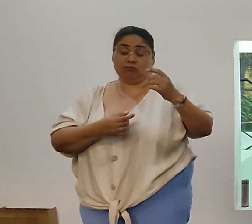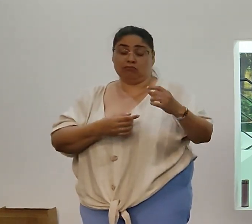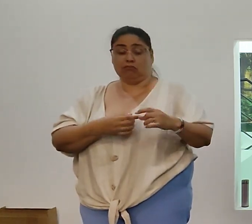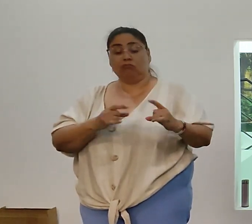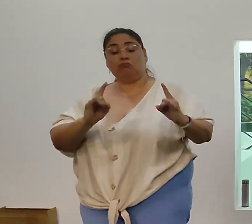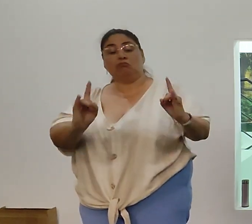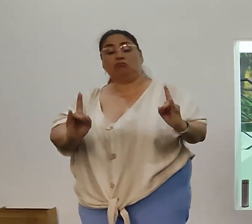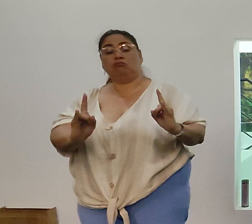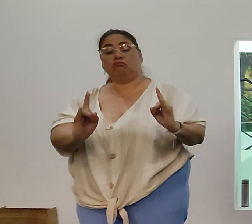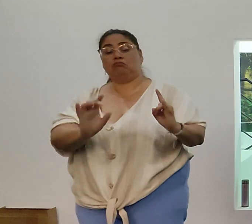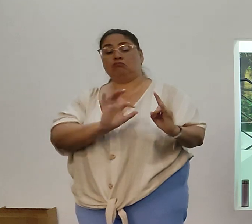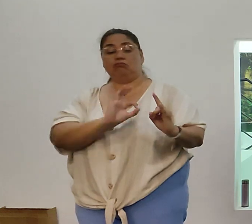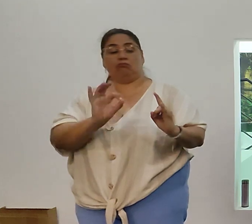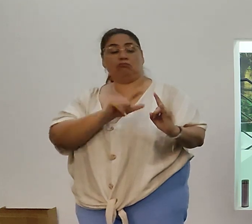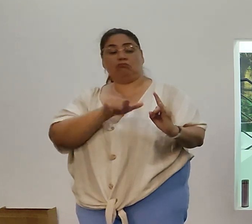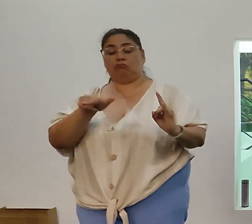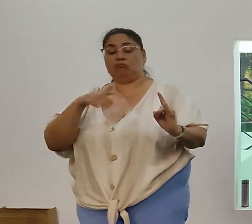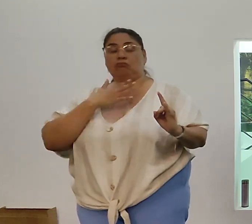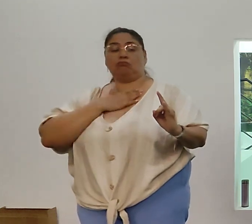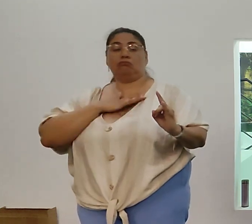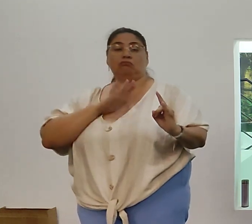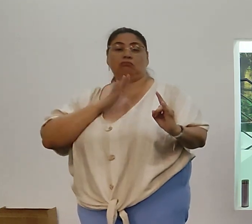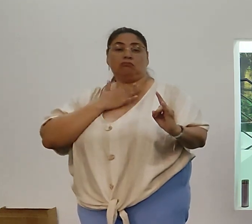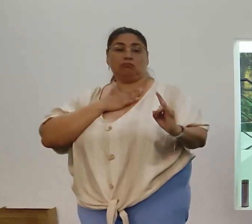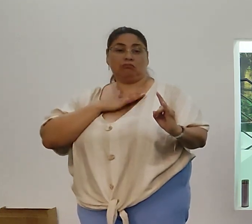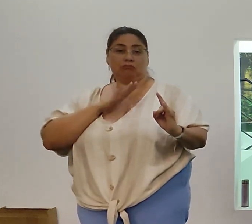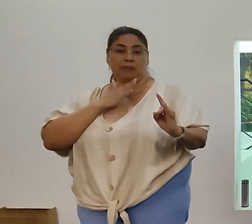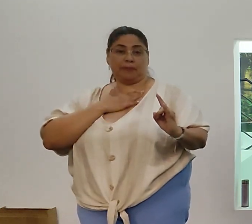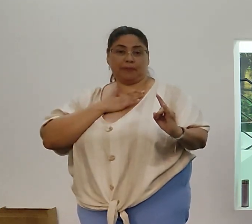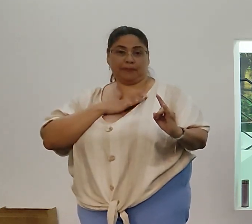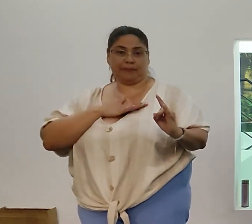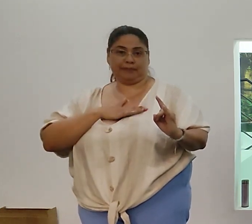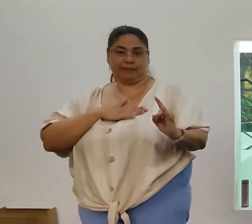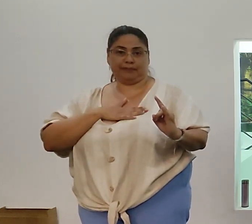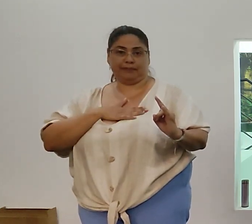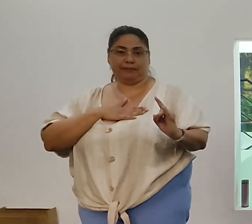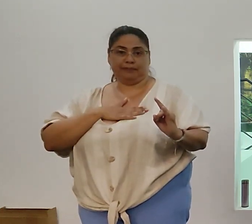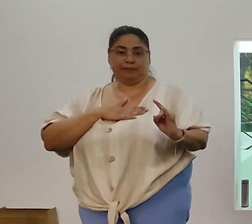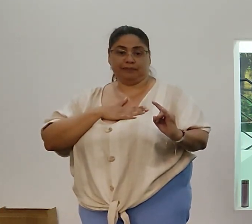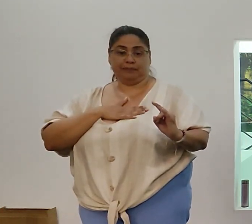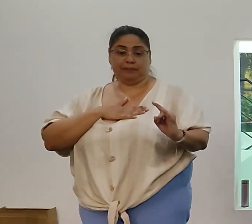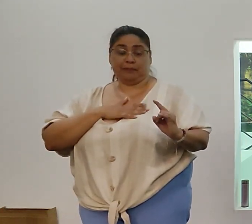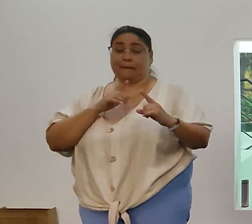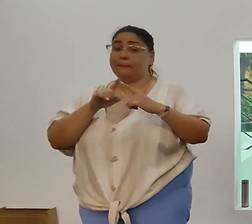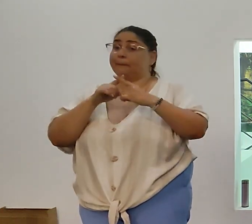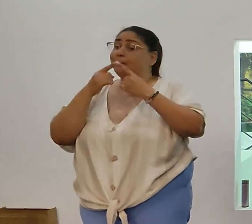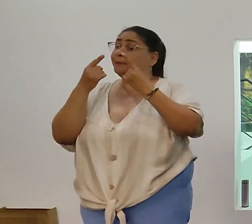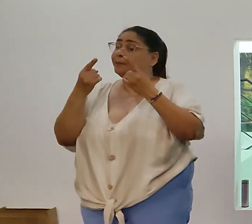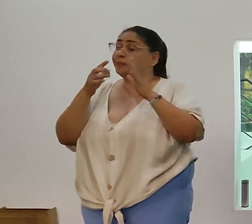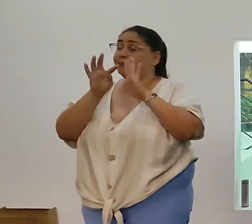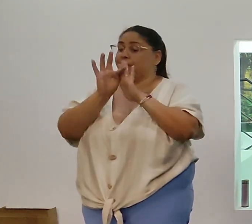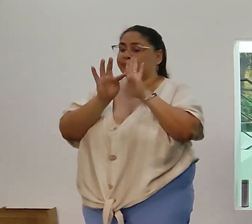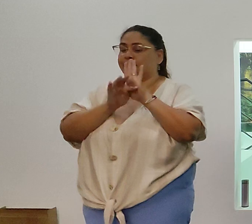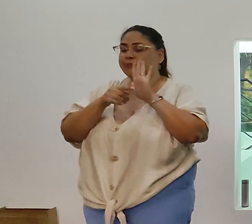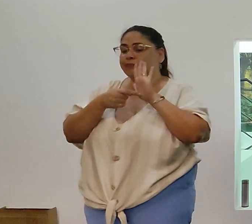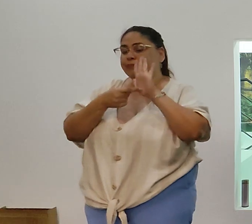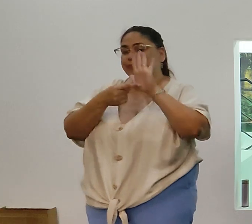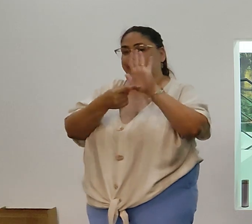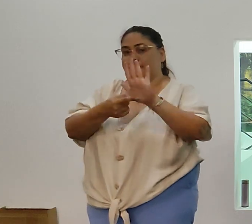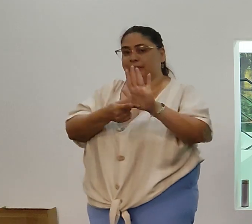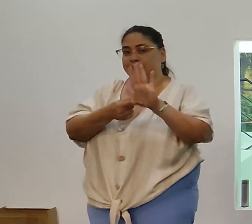diziam, agora ele descansou. Mas o texto diz